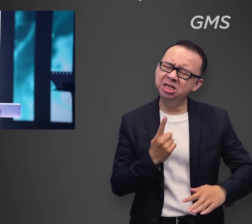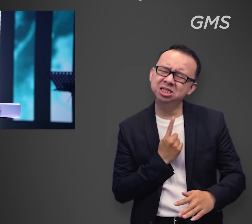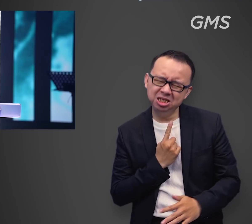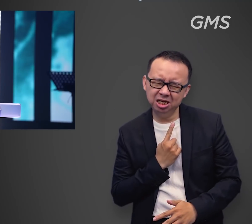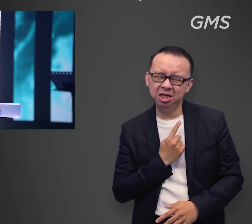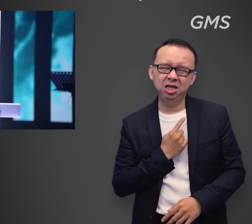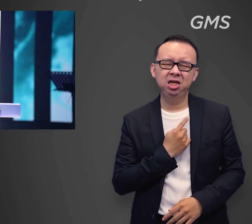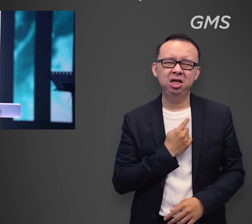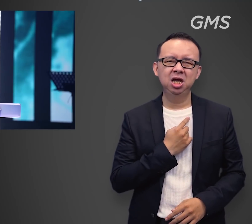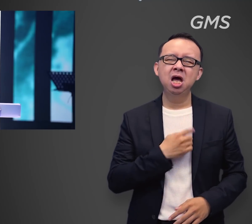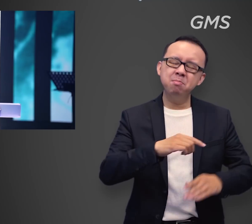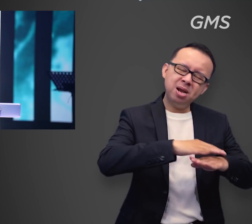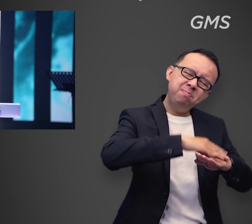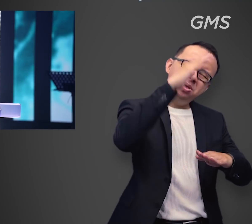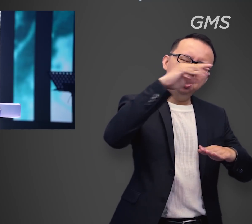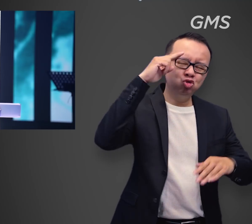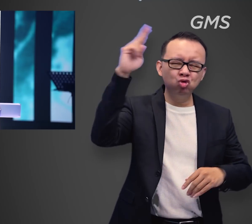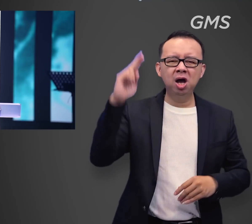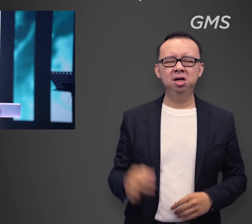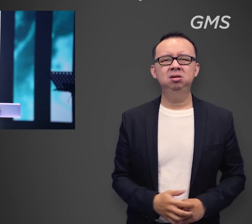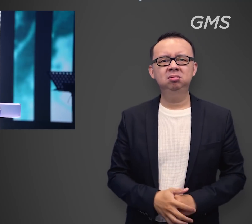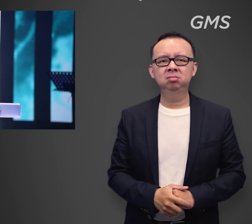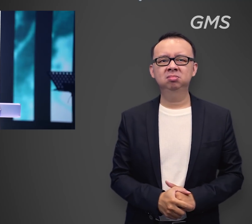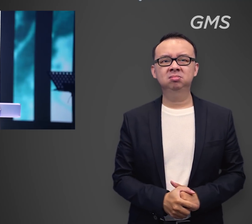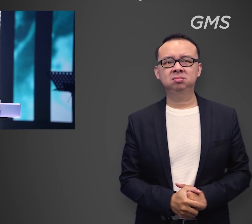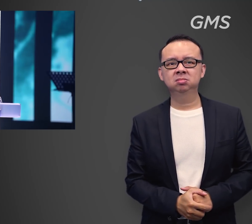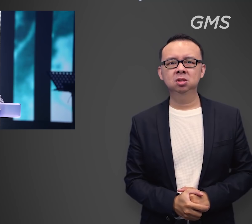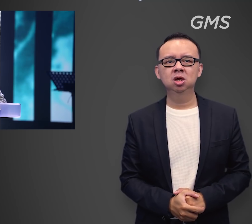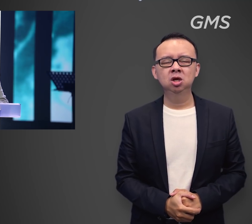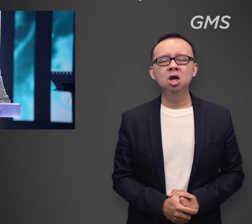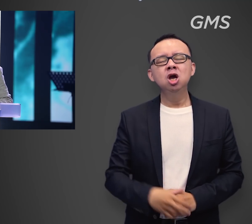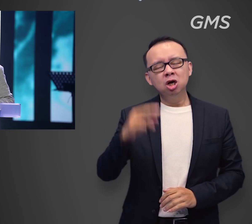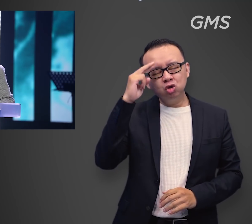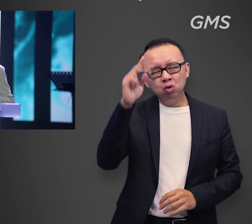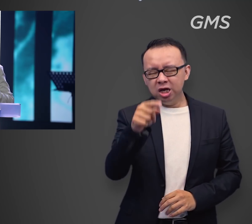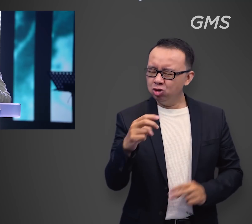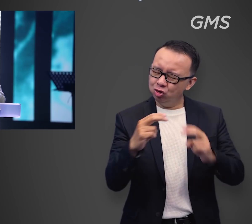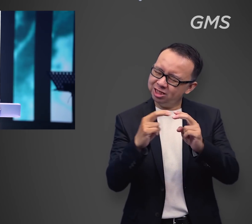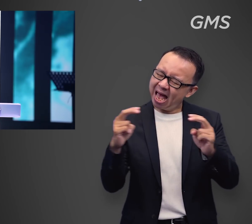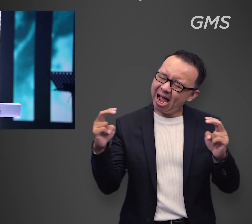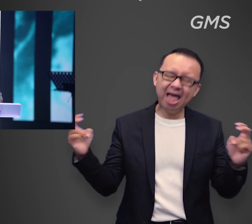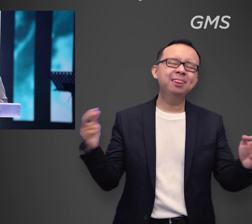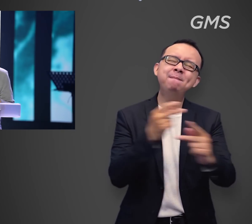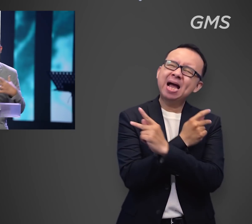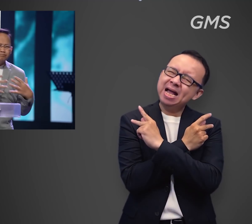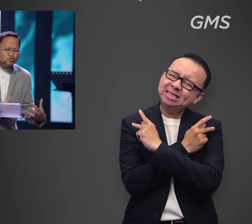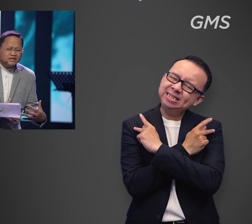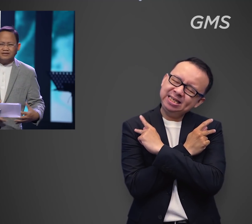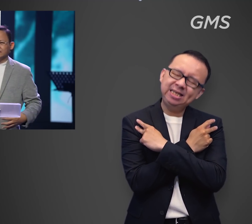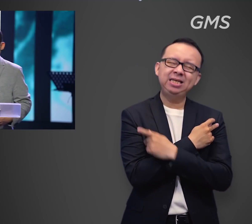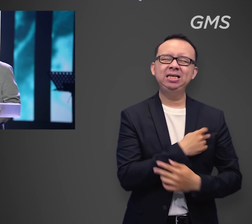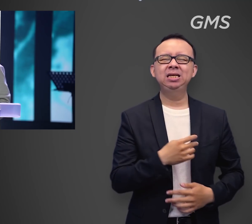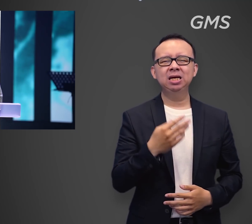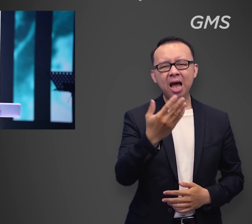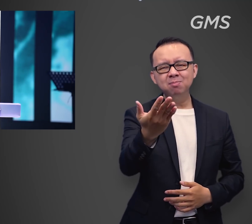Bahkan melebihi Tuhan. Ini problem. Padahal Tuhan tuh mengasihi dengan kasih yang besar. Tapi karena perasaan tidak